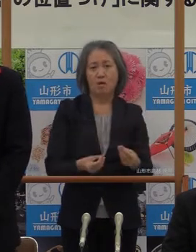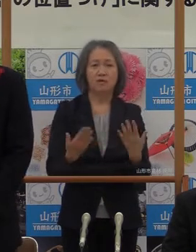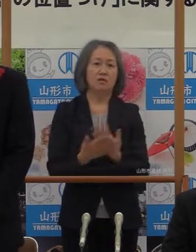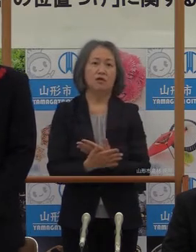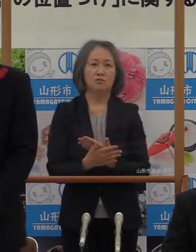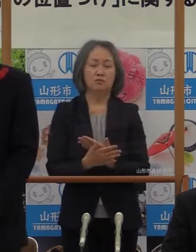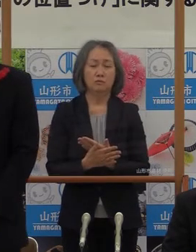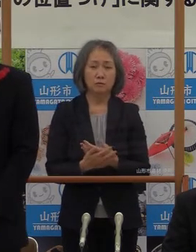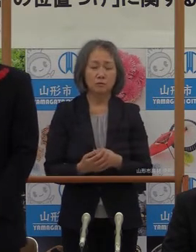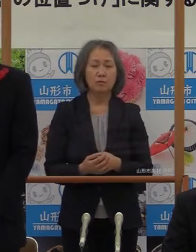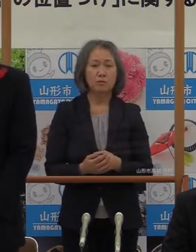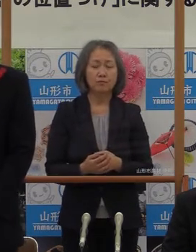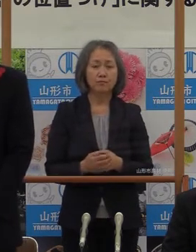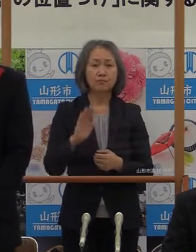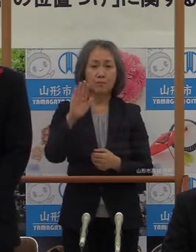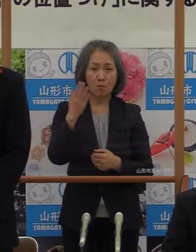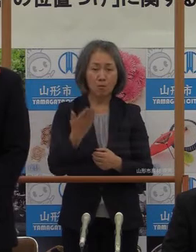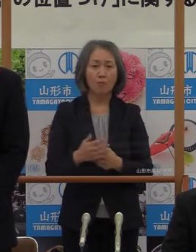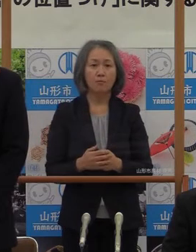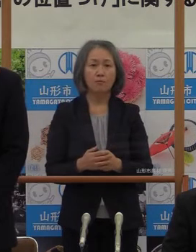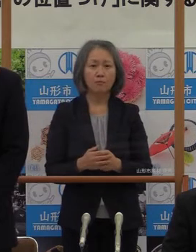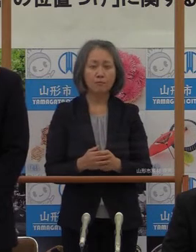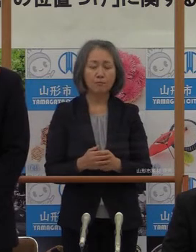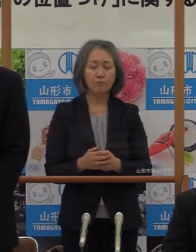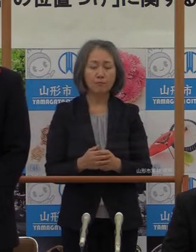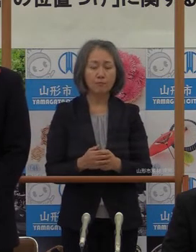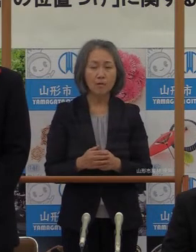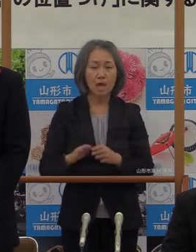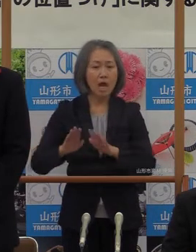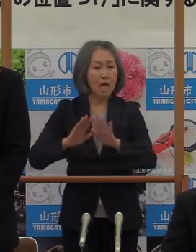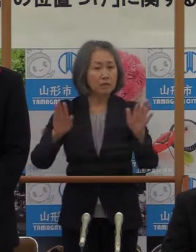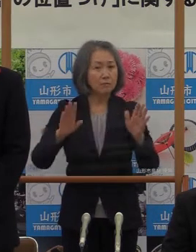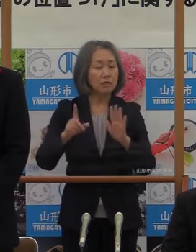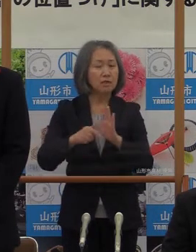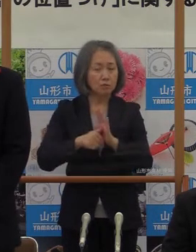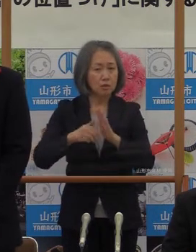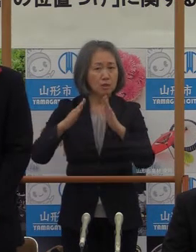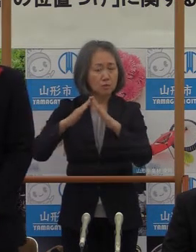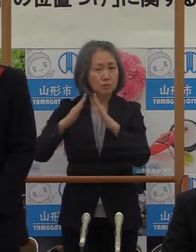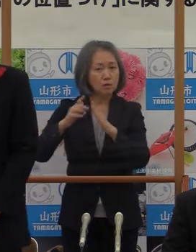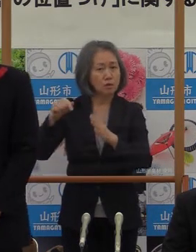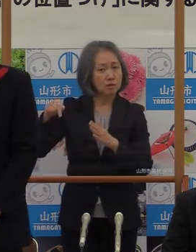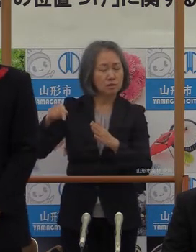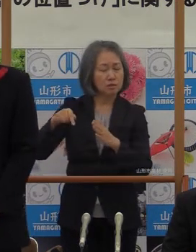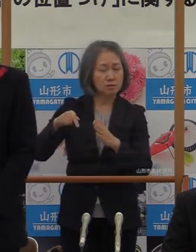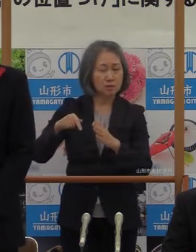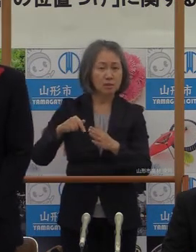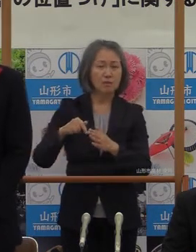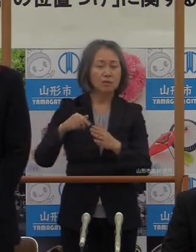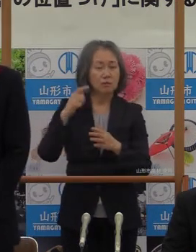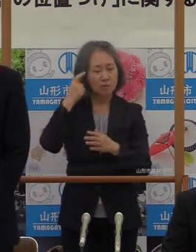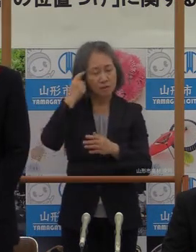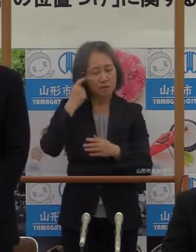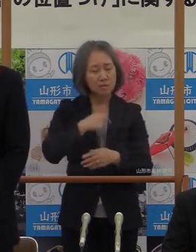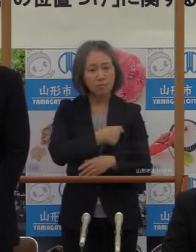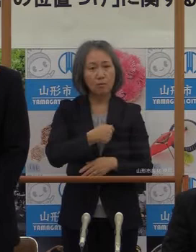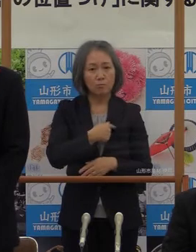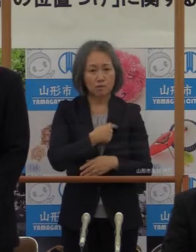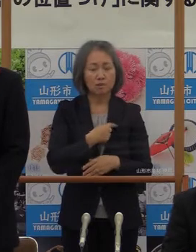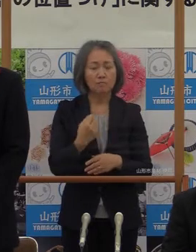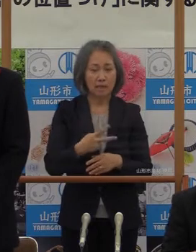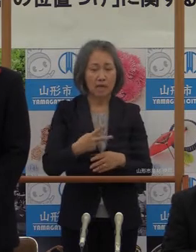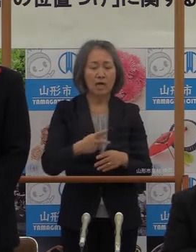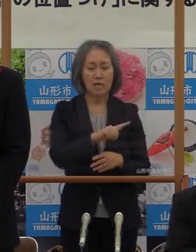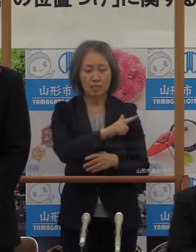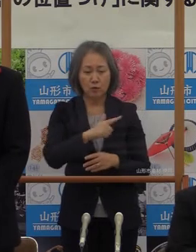。しかしながら創業家の思い、またこれまでさまざまな歴史を